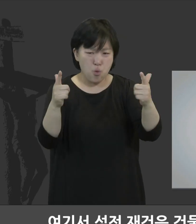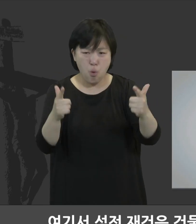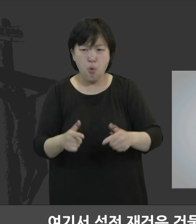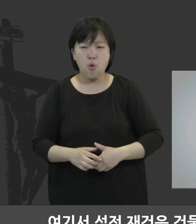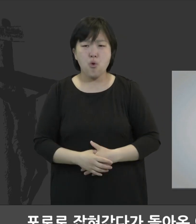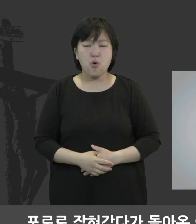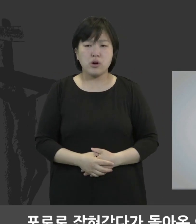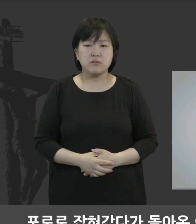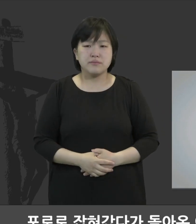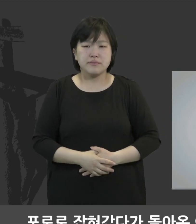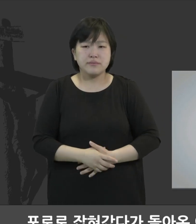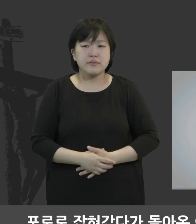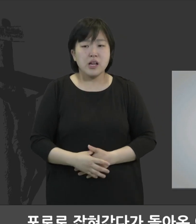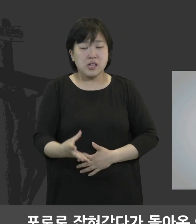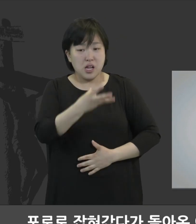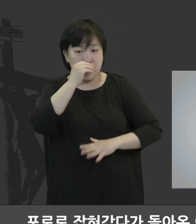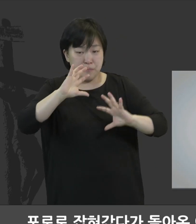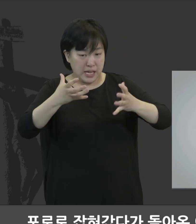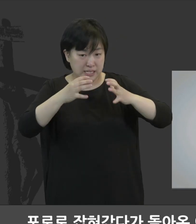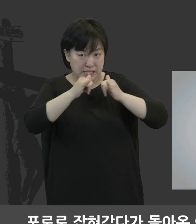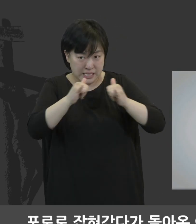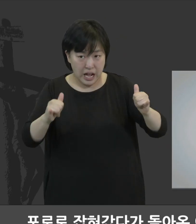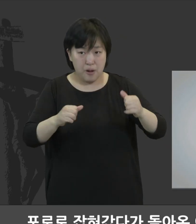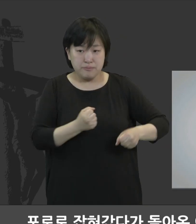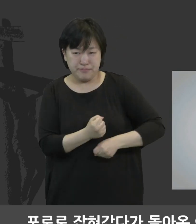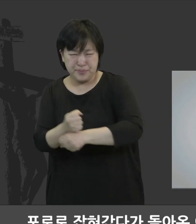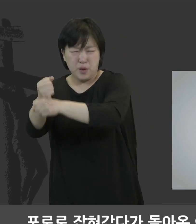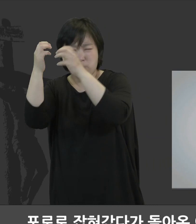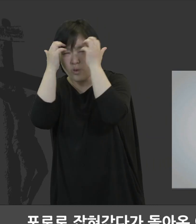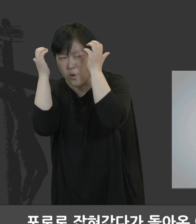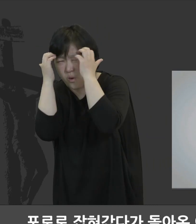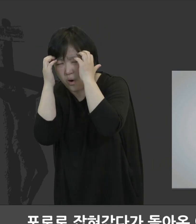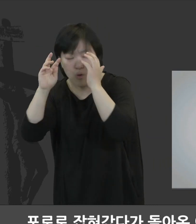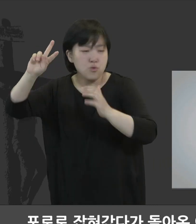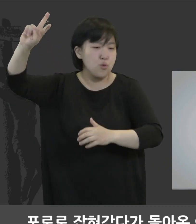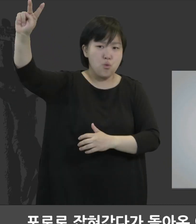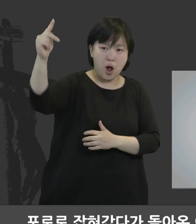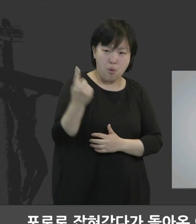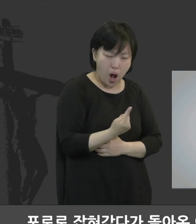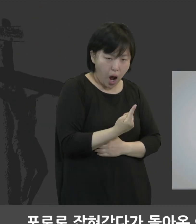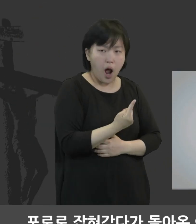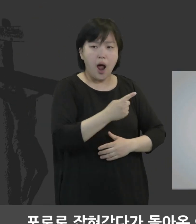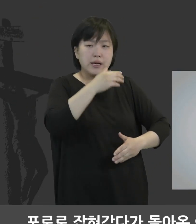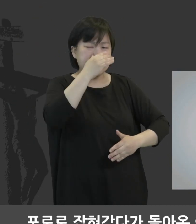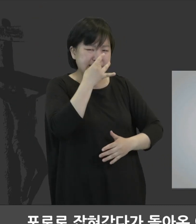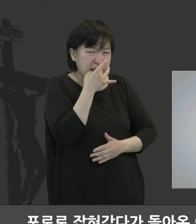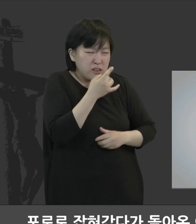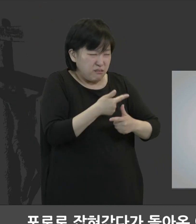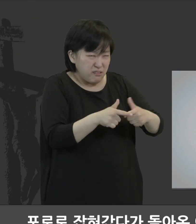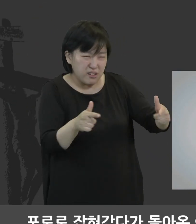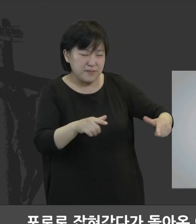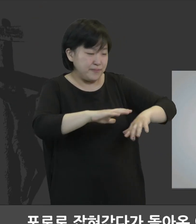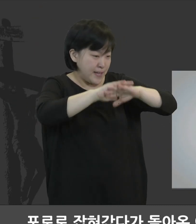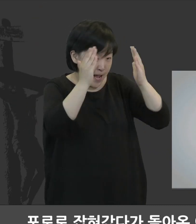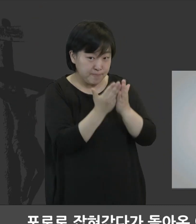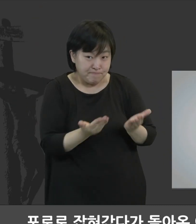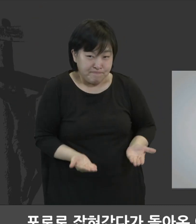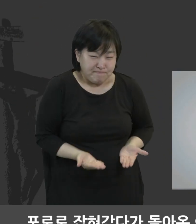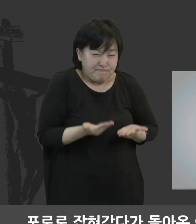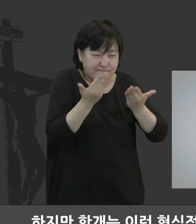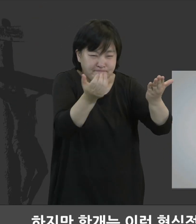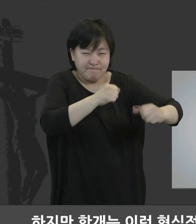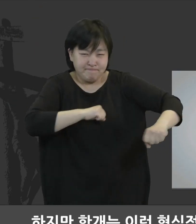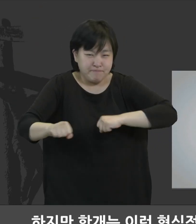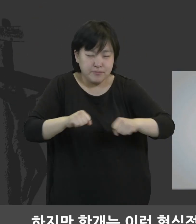아닙니다. 포로로 잡혀갔다가 돌아온 이스라엘 백성도 다양한 곡식을 제물로 바치면서 종교 행위를